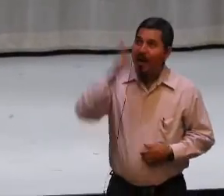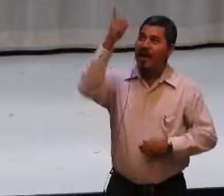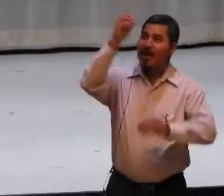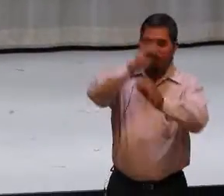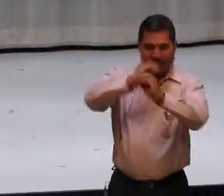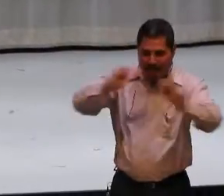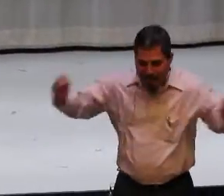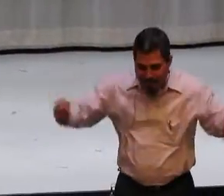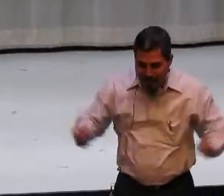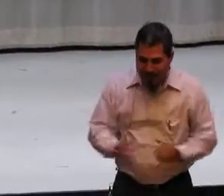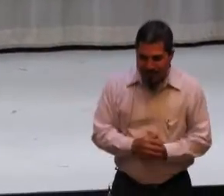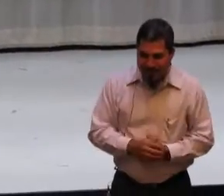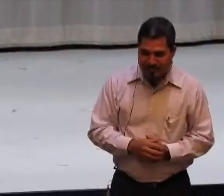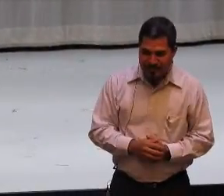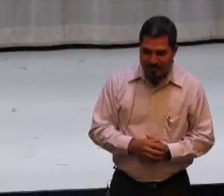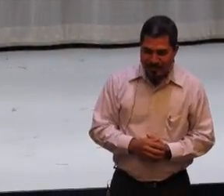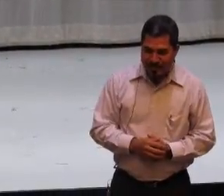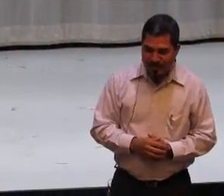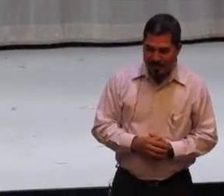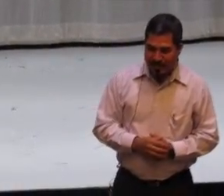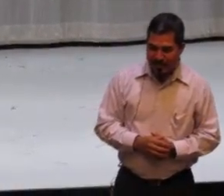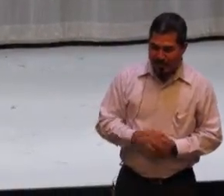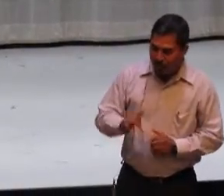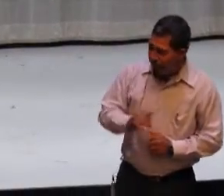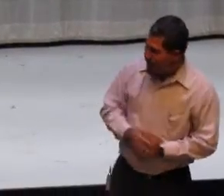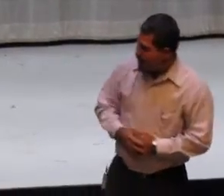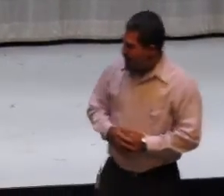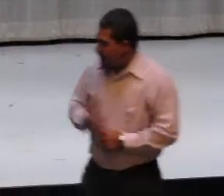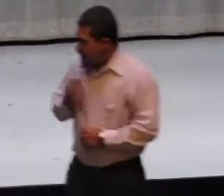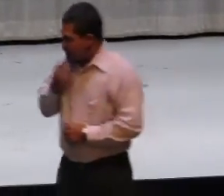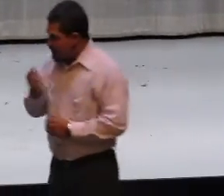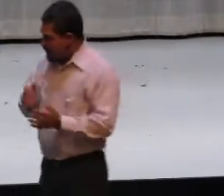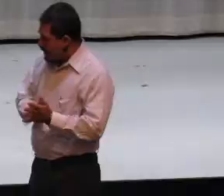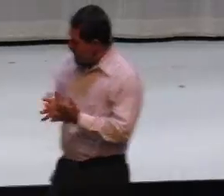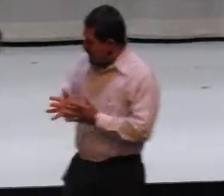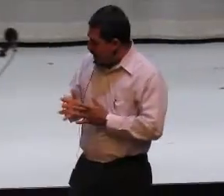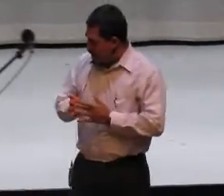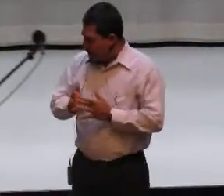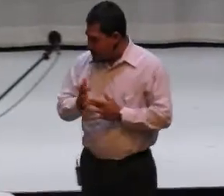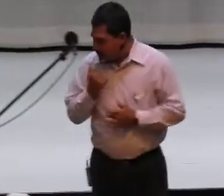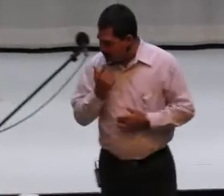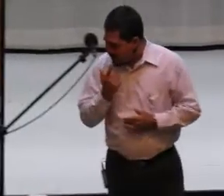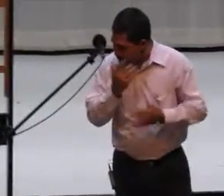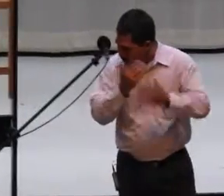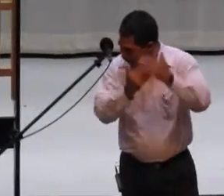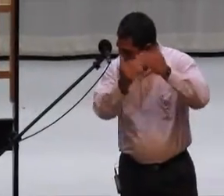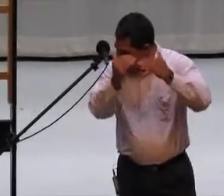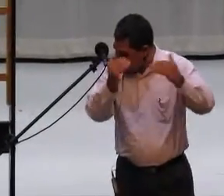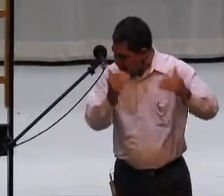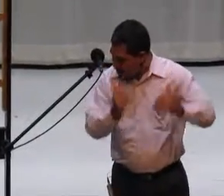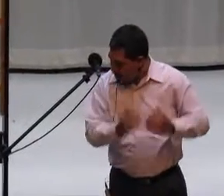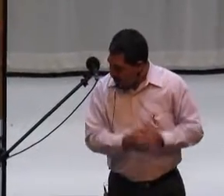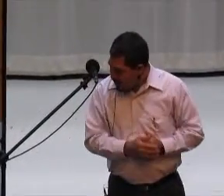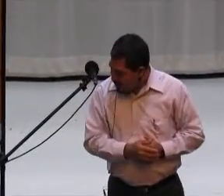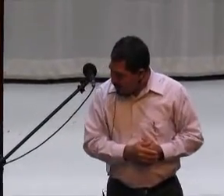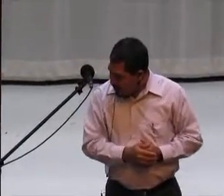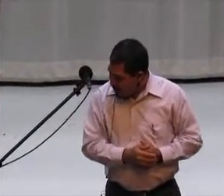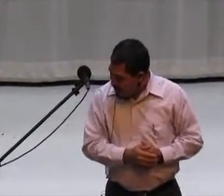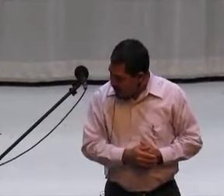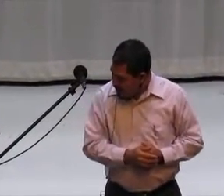Allá no hay nada de eso. Igual, dice que a Jesús en el cielo